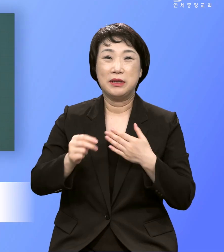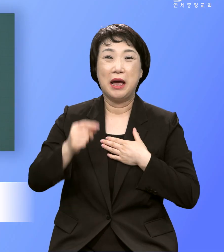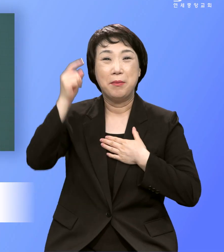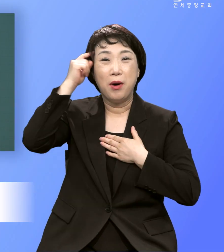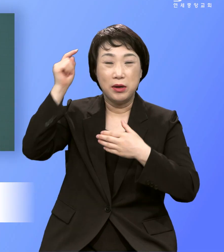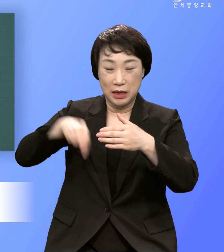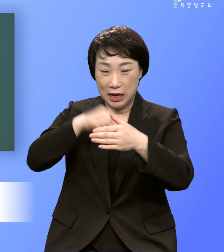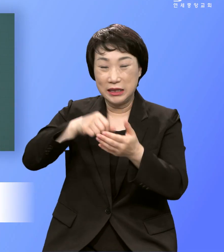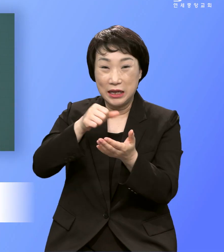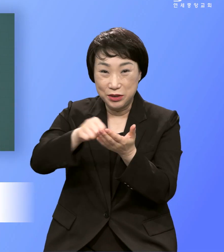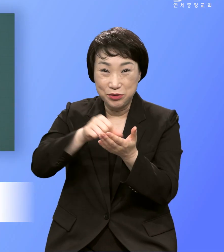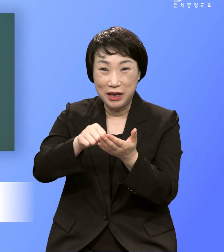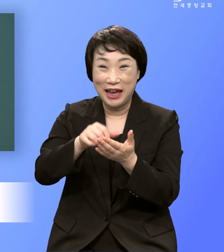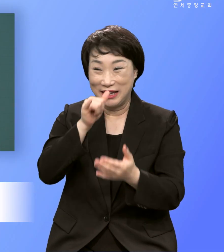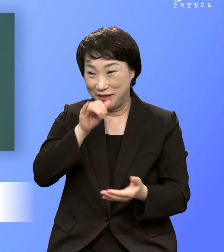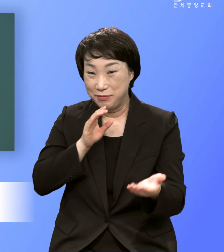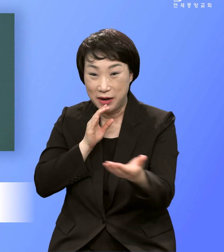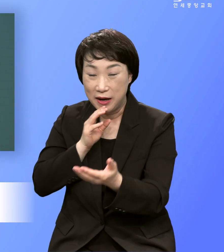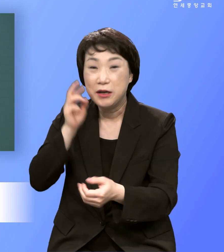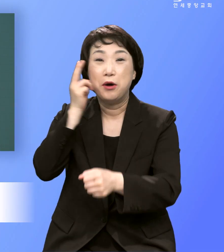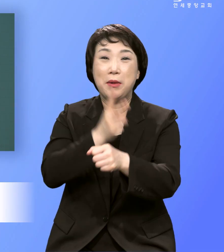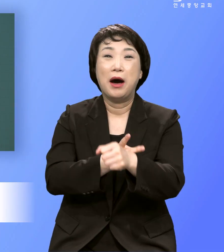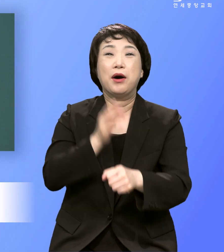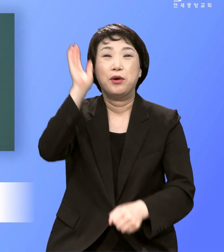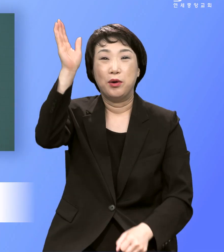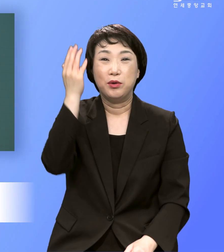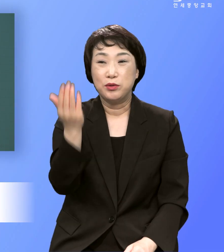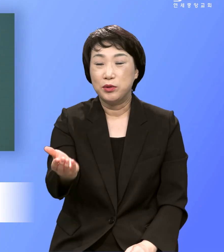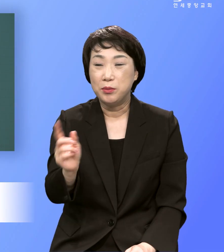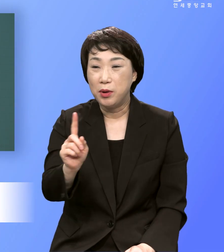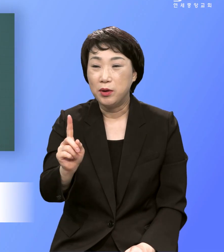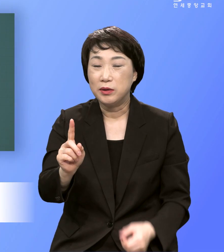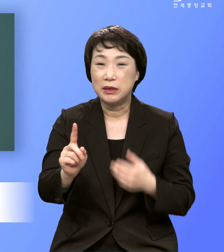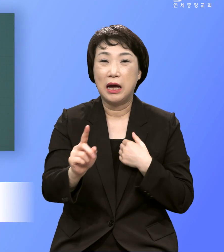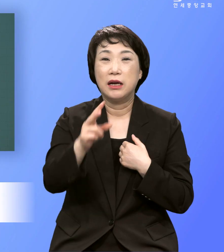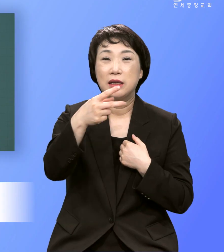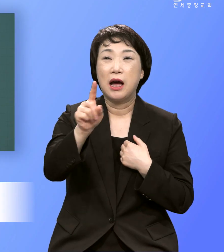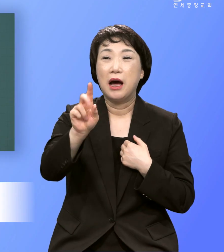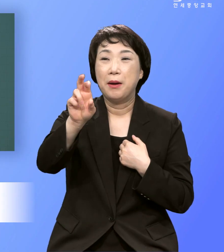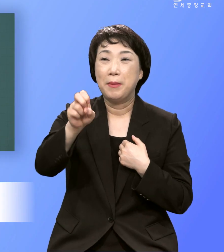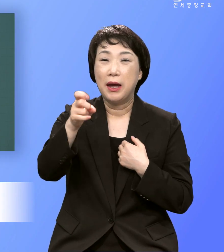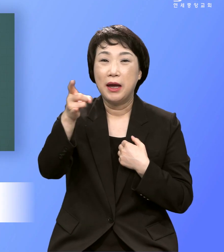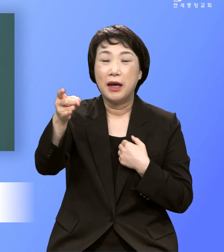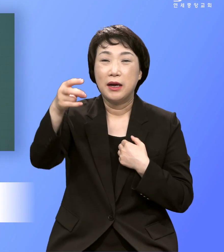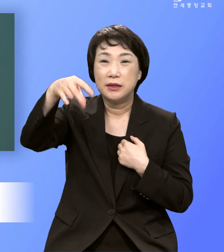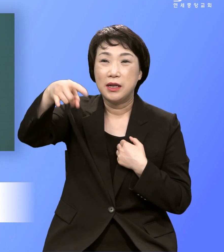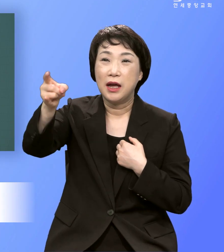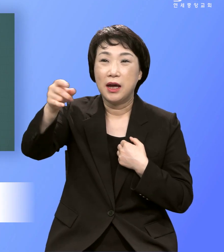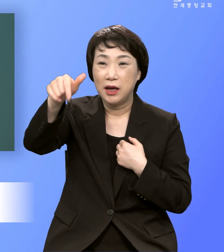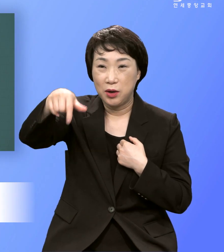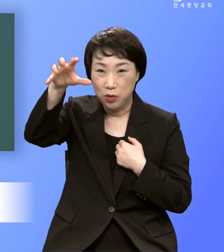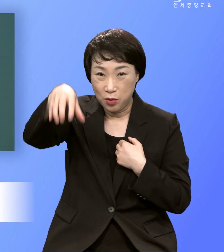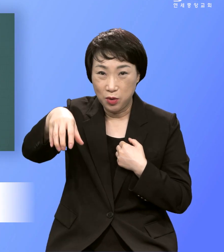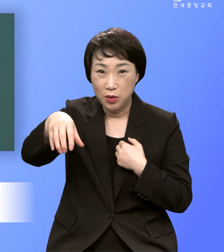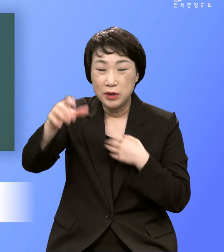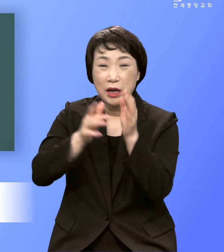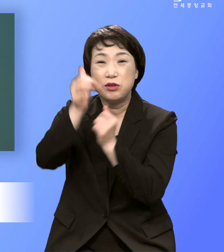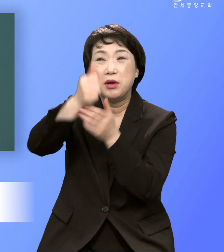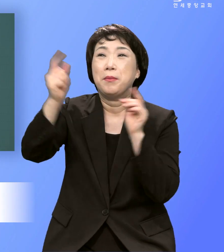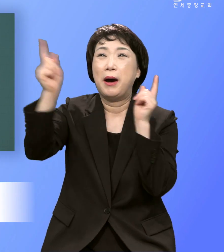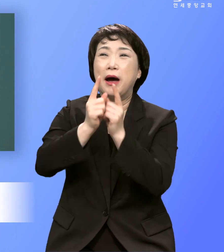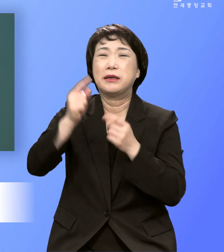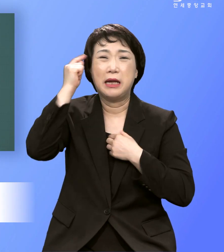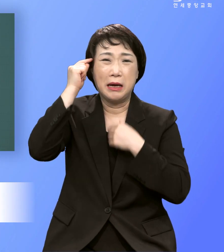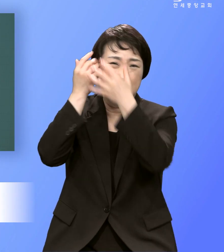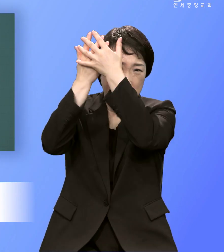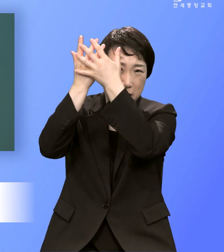그랬잖아. 응? 난 다메섹에서 예수를 만난 것이 내 머릿속에 생생하다.